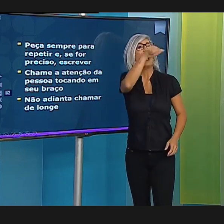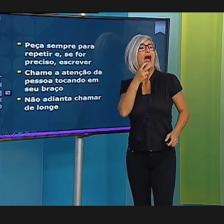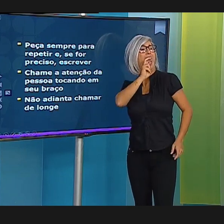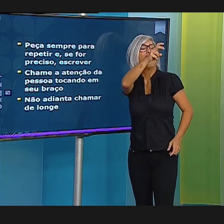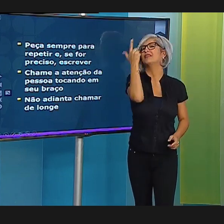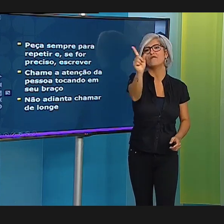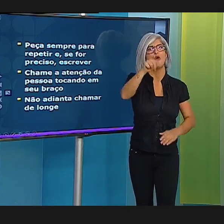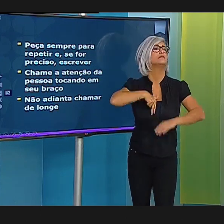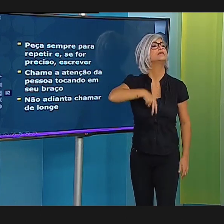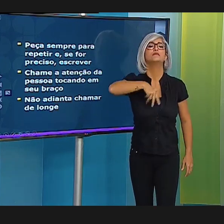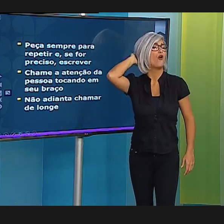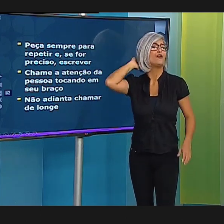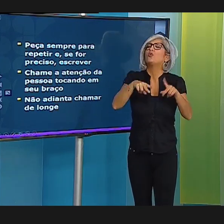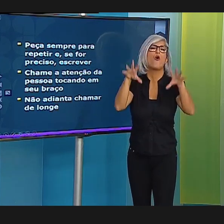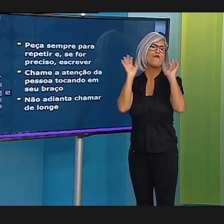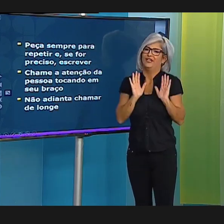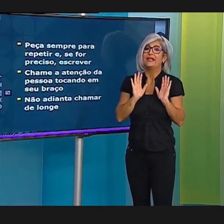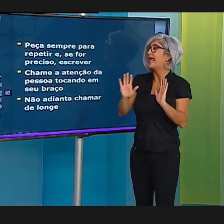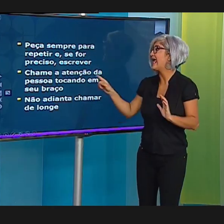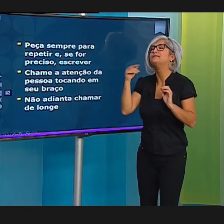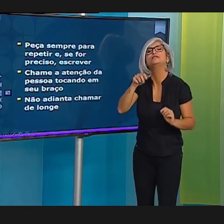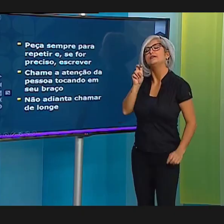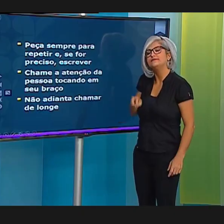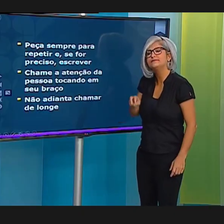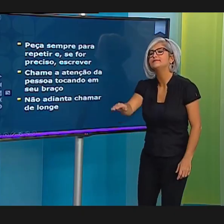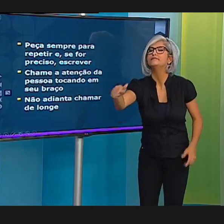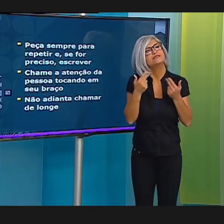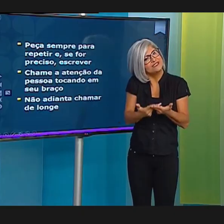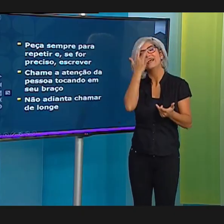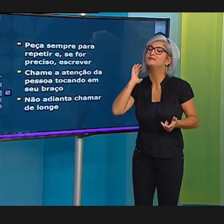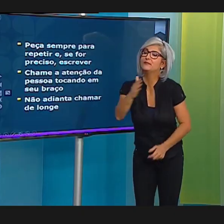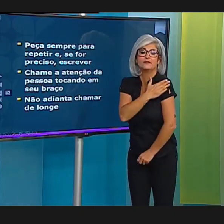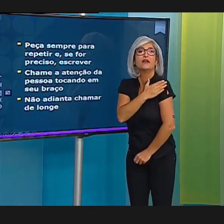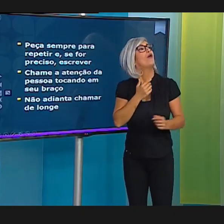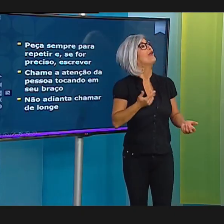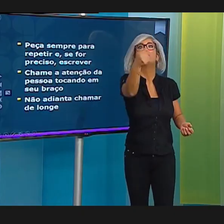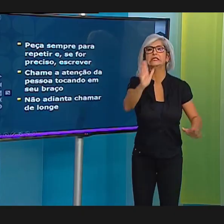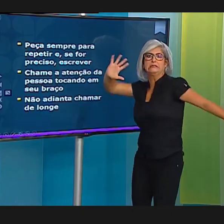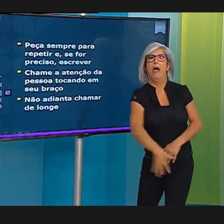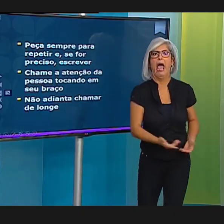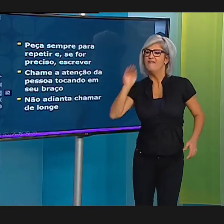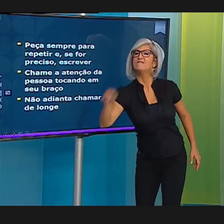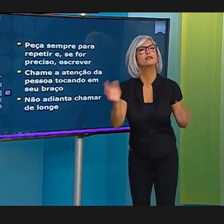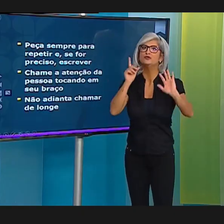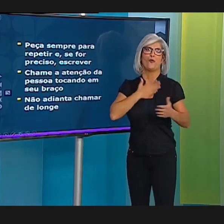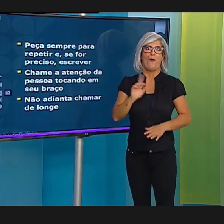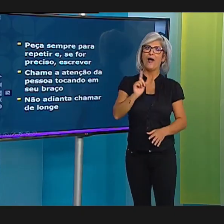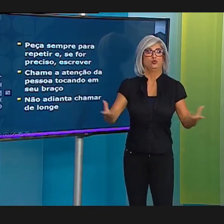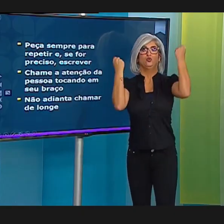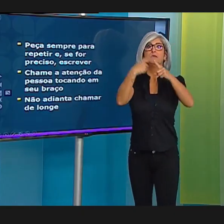expliquei anteriormente sobre isso? Não adianta, isso não vai funcionar. O ideal é que se toque, vá até essa pessoa surda com paciência e toque nela. Não precisa também encostar com um pouco de